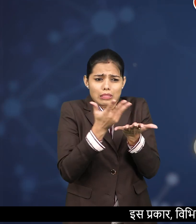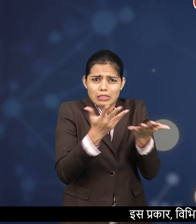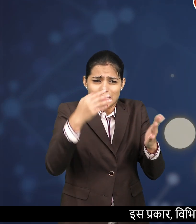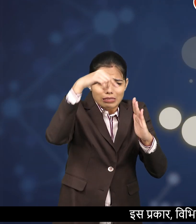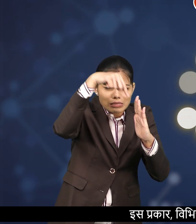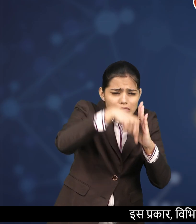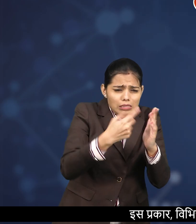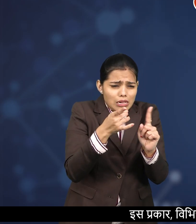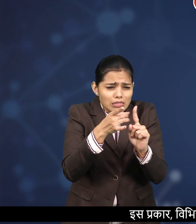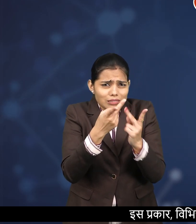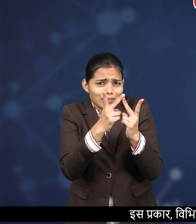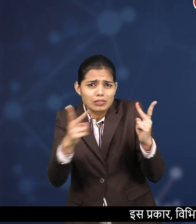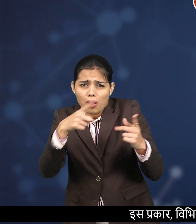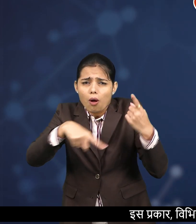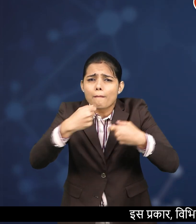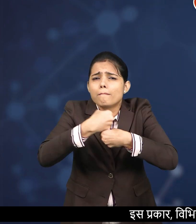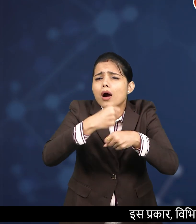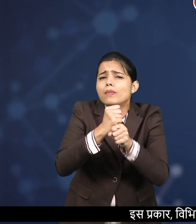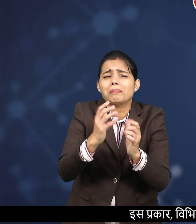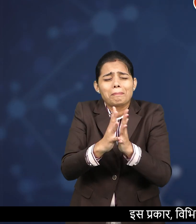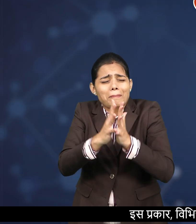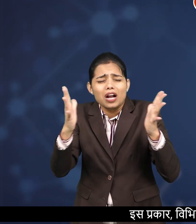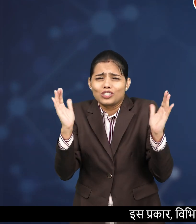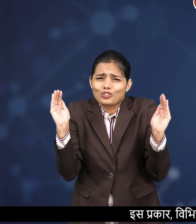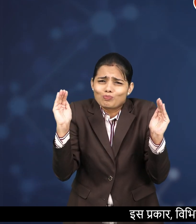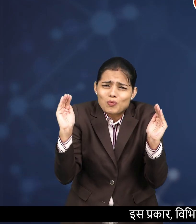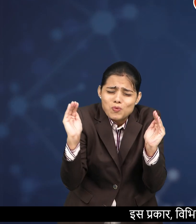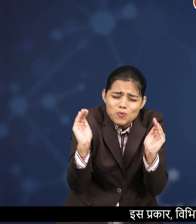इस प्रकार विभिन्न सामग्री विभिन्न रूपों में होती है।